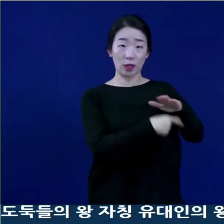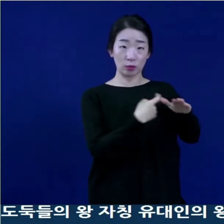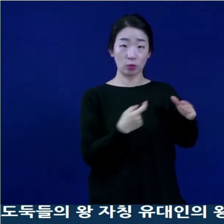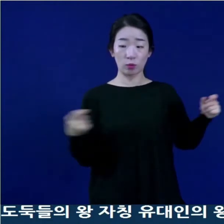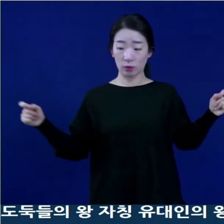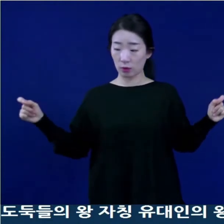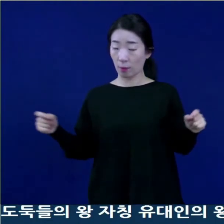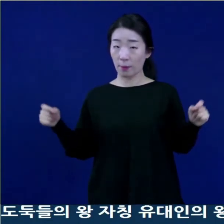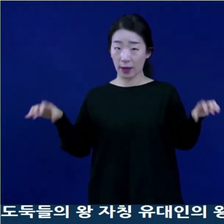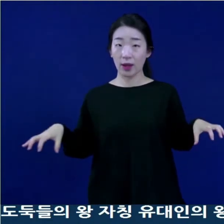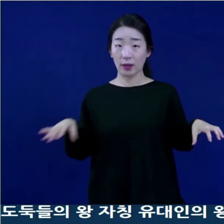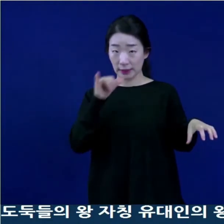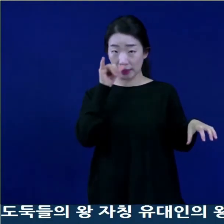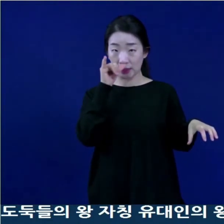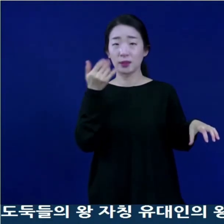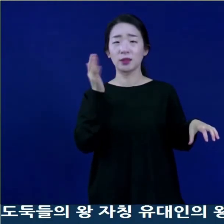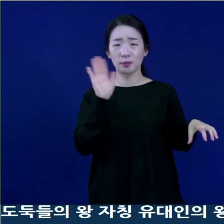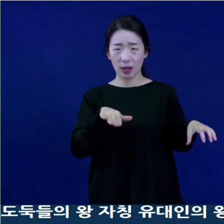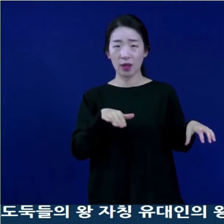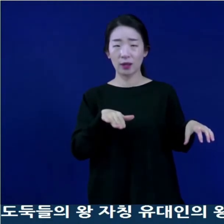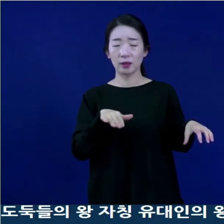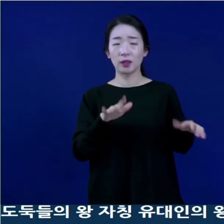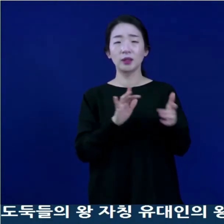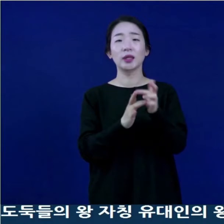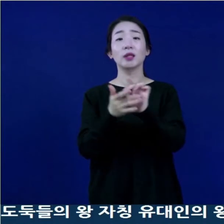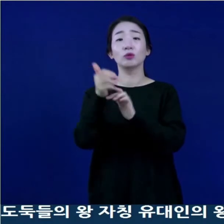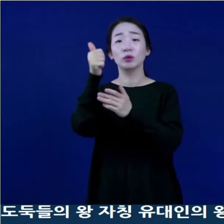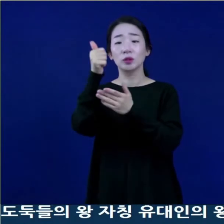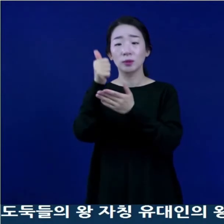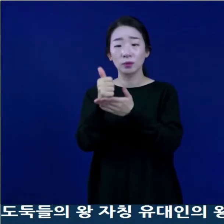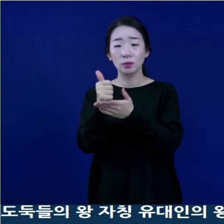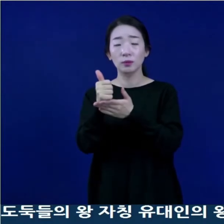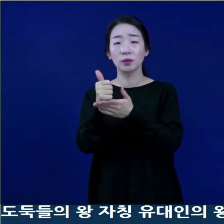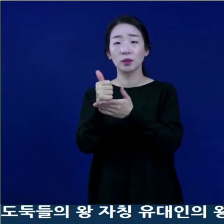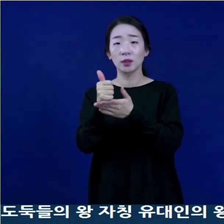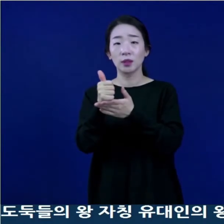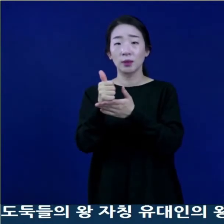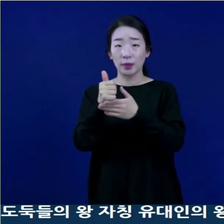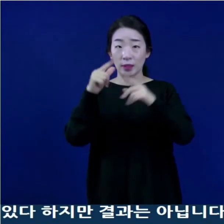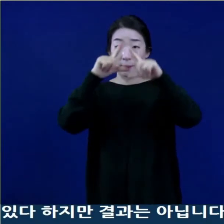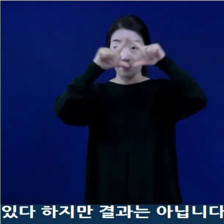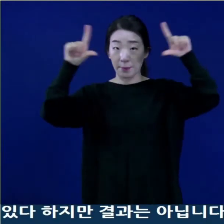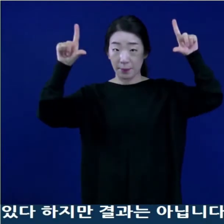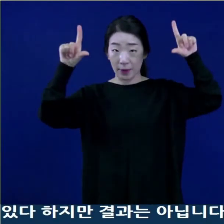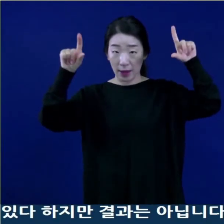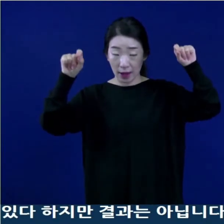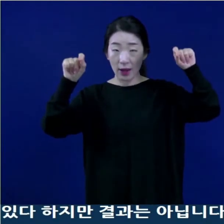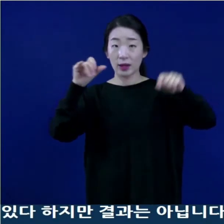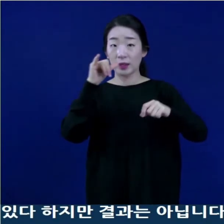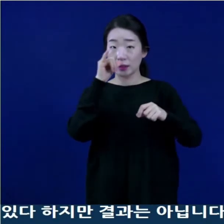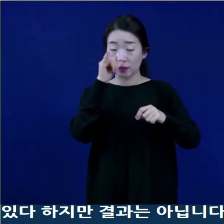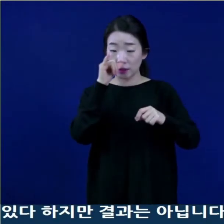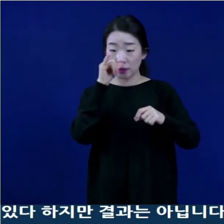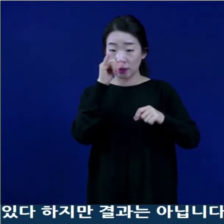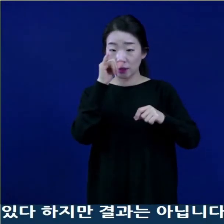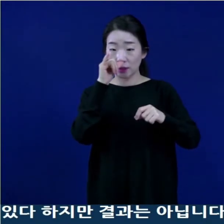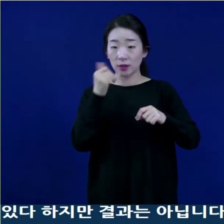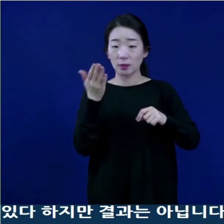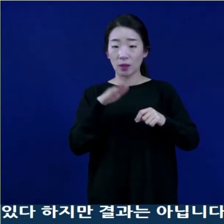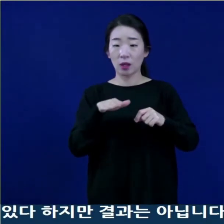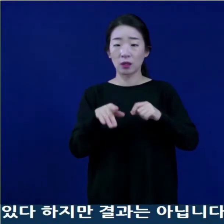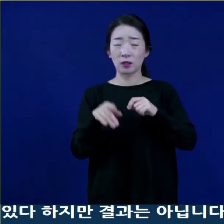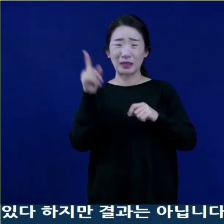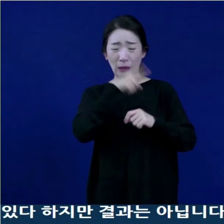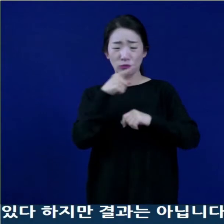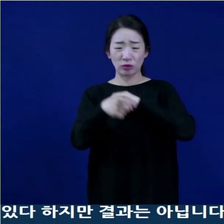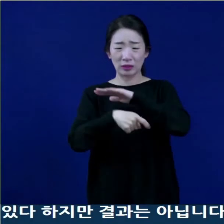때 예수님도 강도 중에 하나였고 그 위에 패를 달므로 강도 중에 가장 나쁜